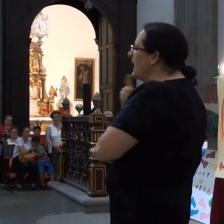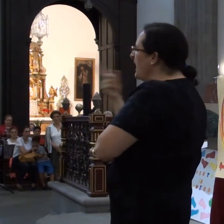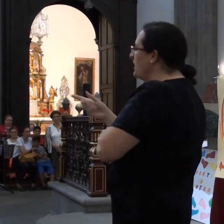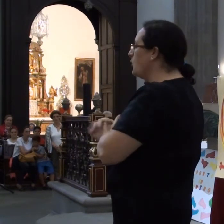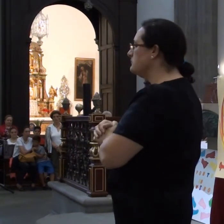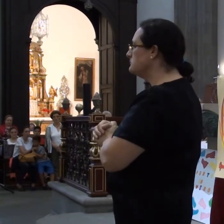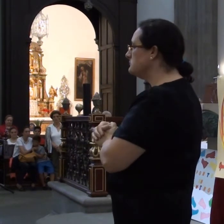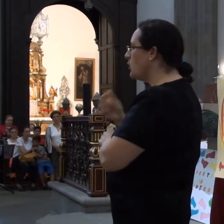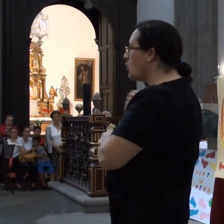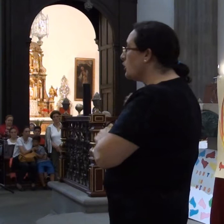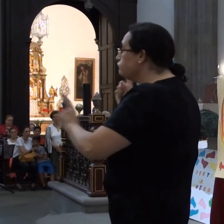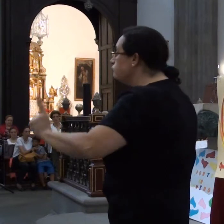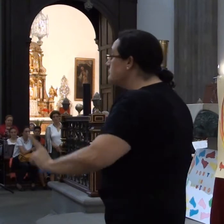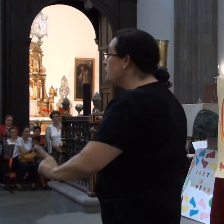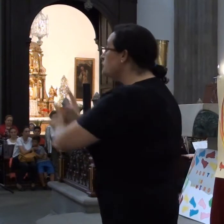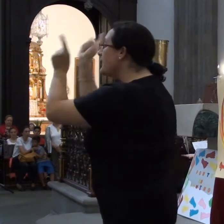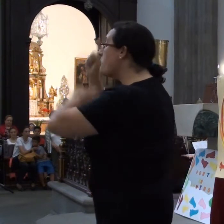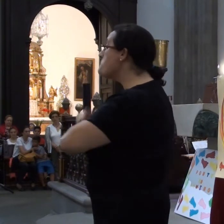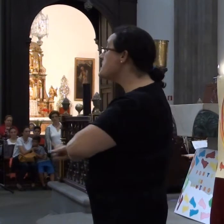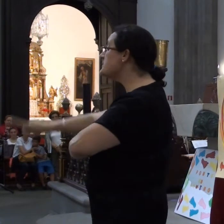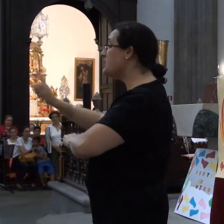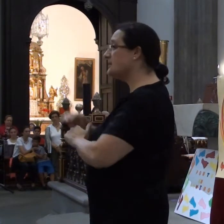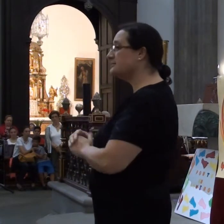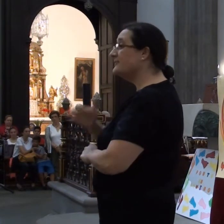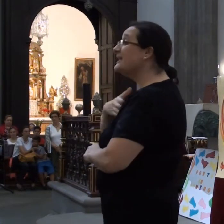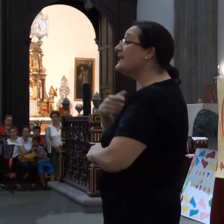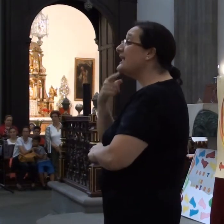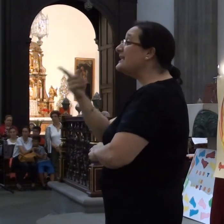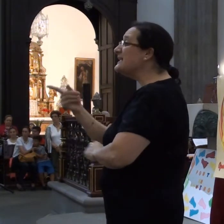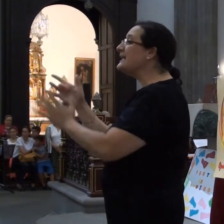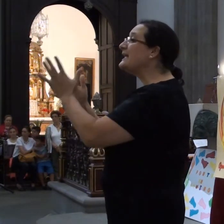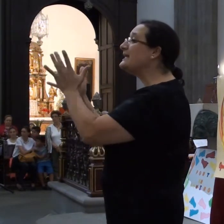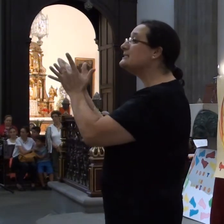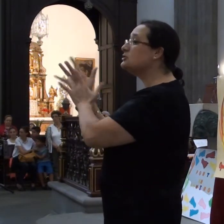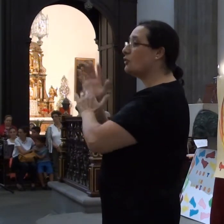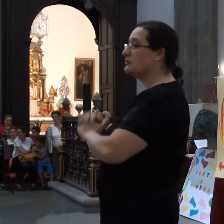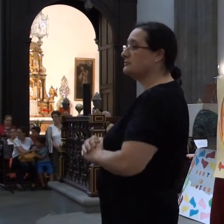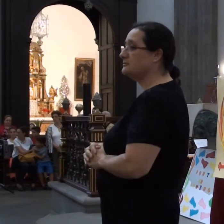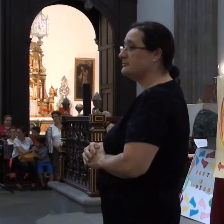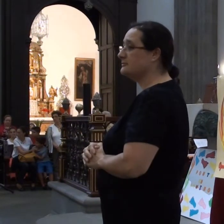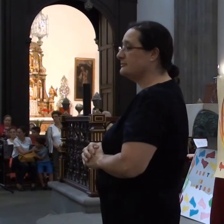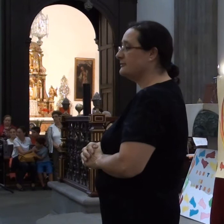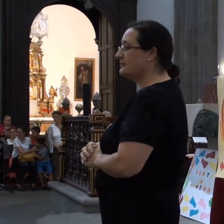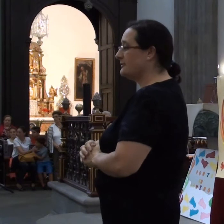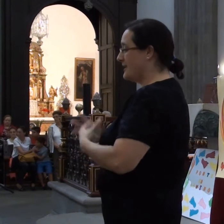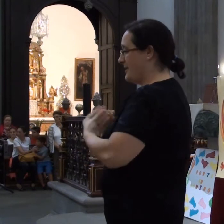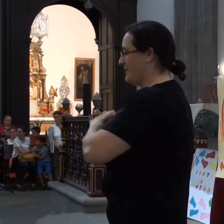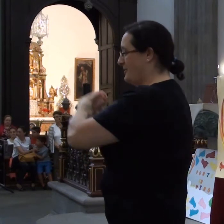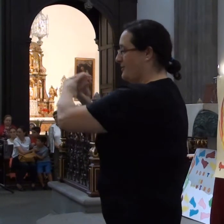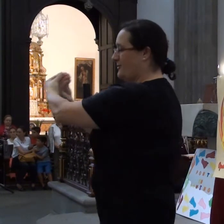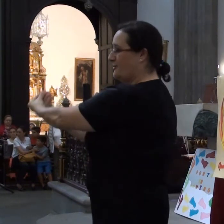hemos encontrado al Mesías que significan Cristo y lo llevó a